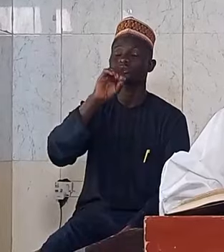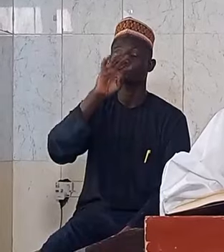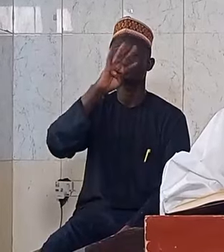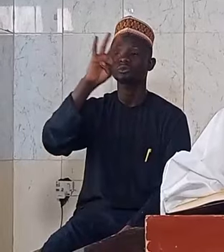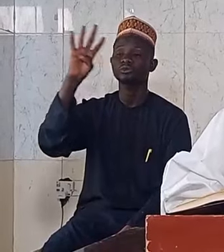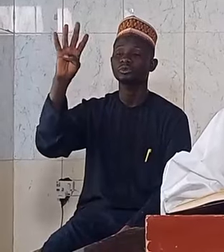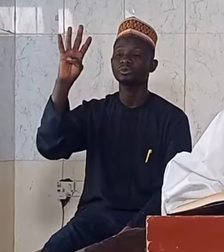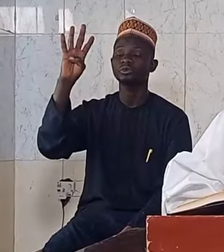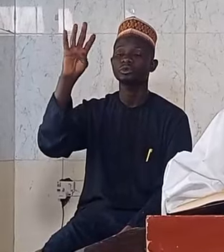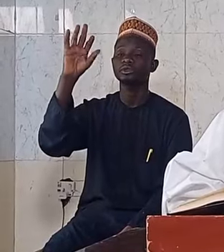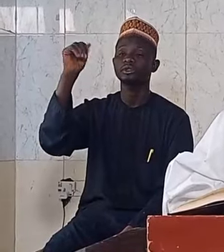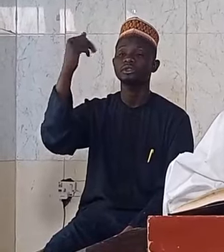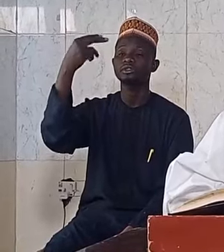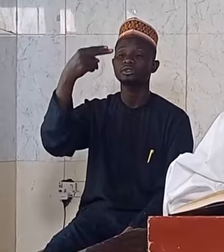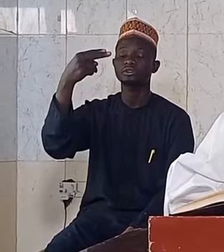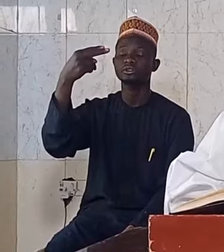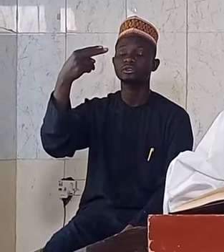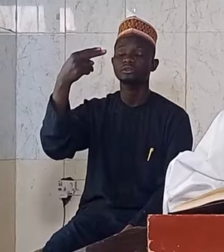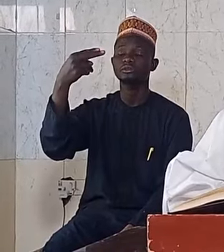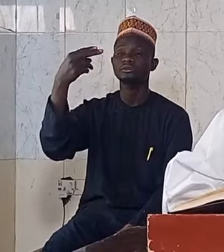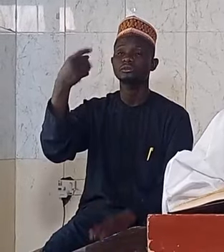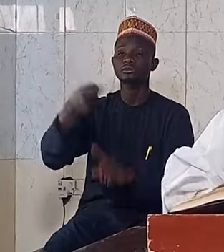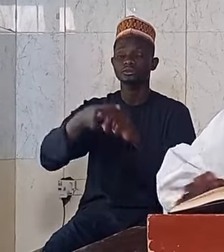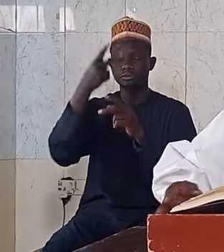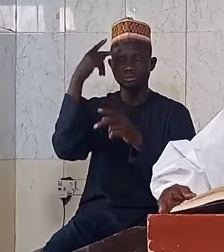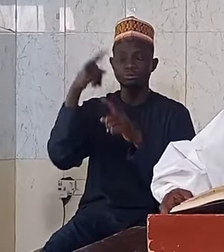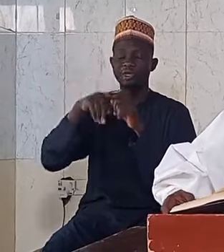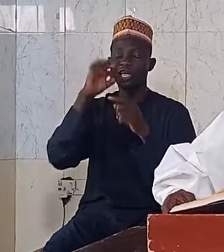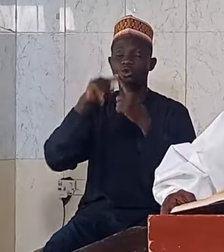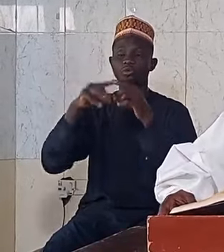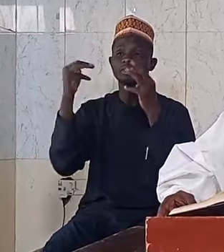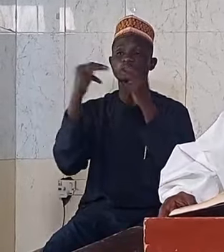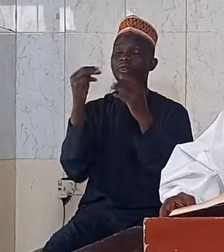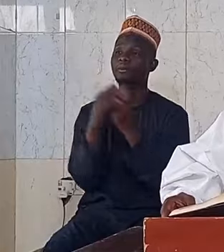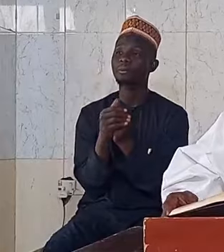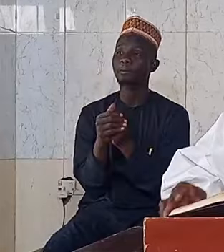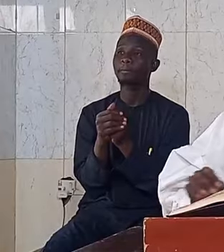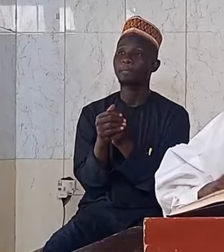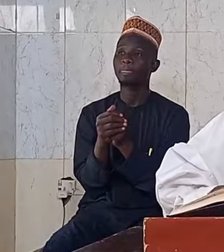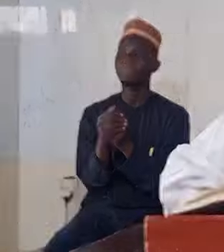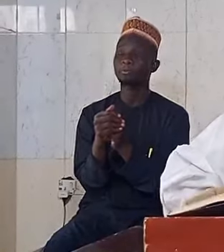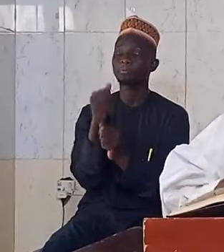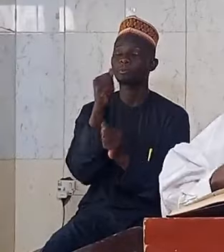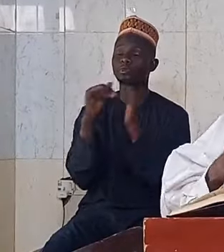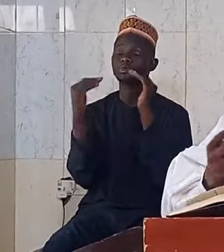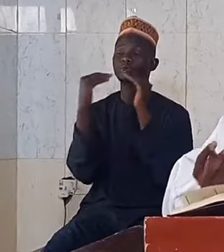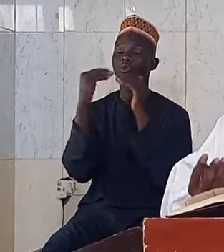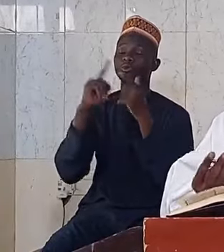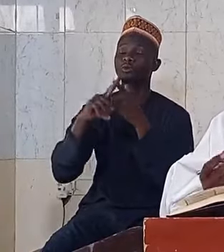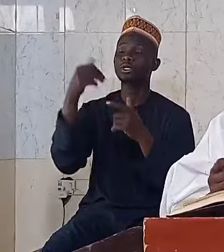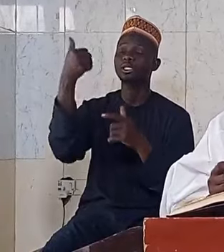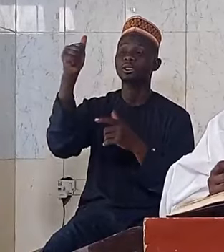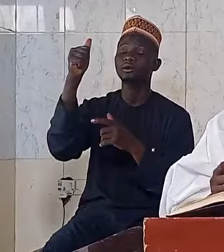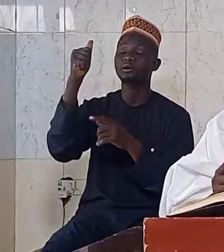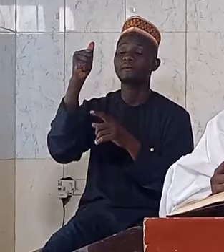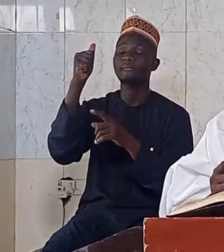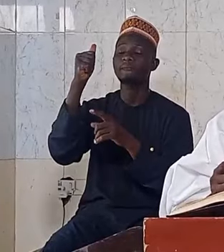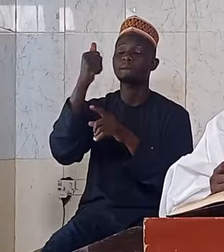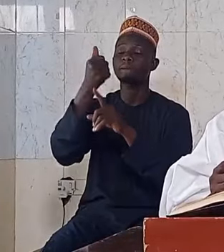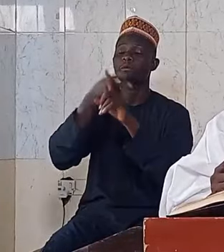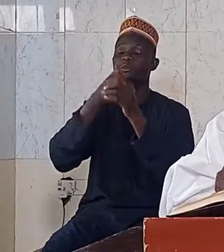1444 na hijirar manzon Allah sallallahu alaihi wasallam a wanda shine 10 ga watan 4